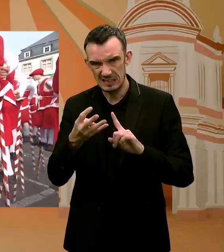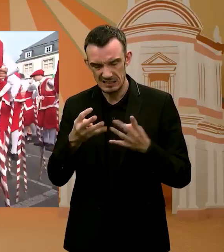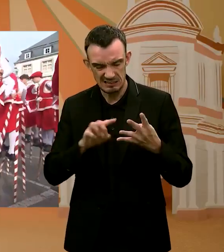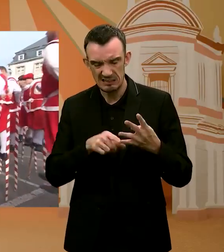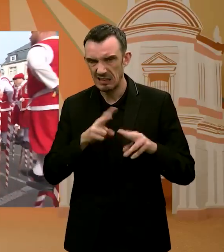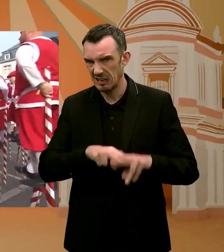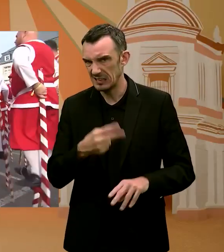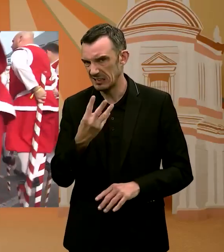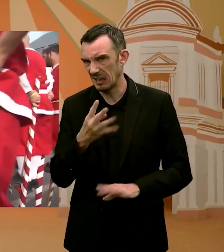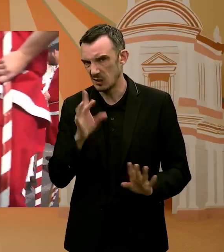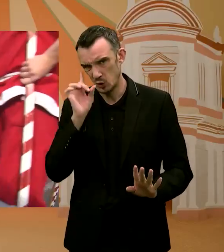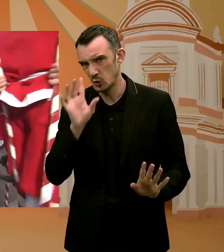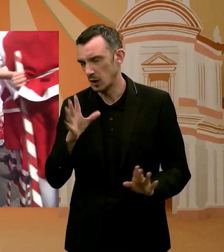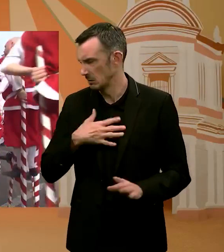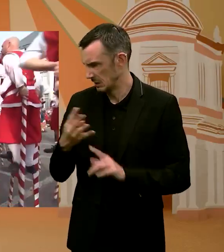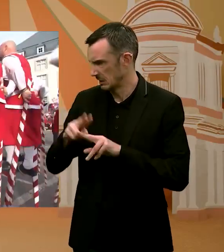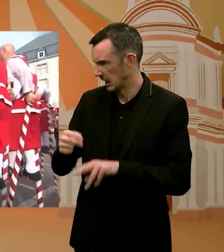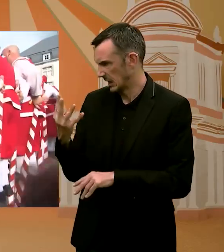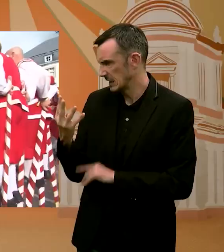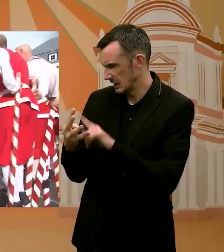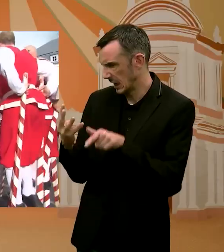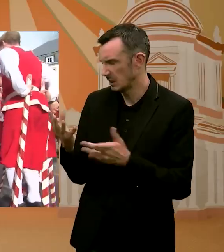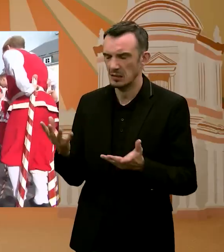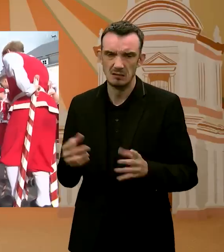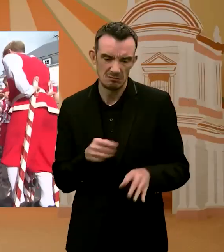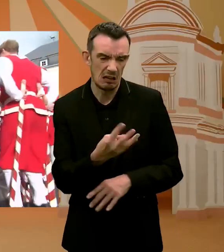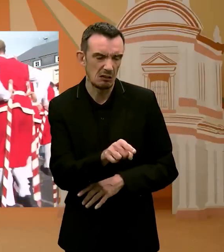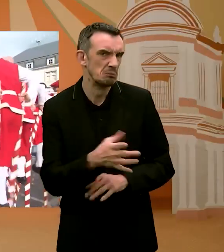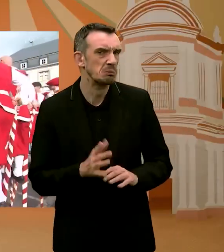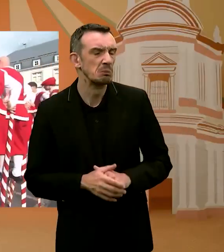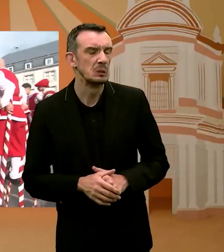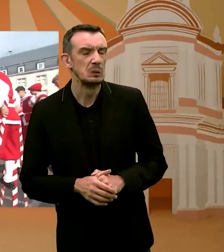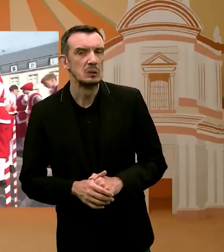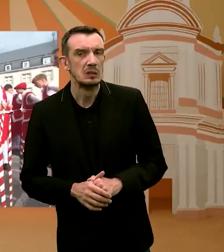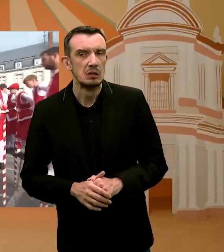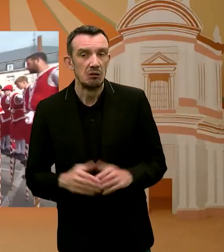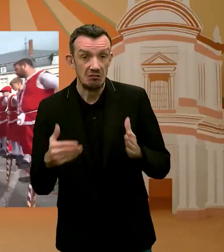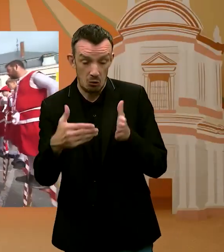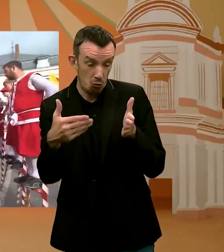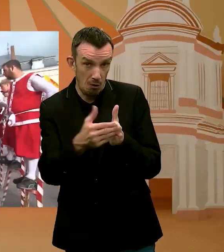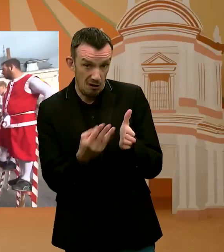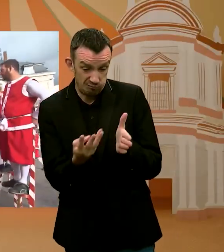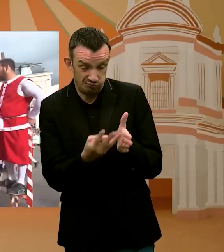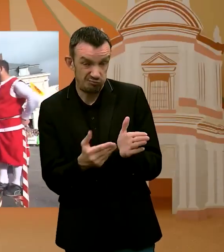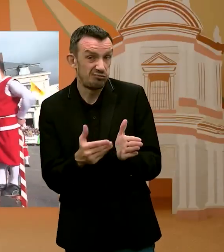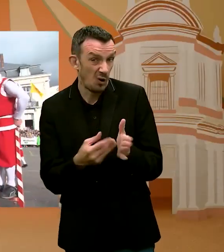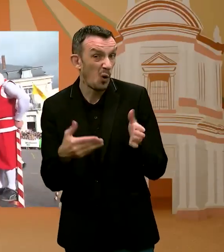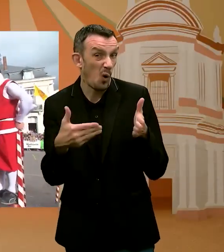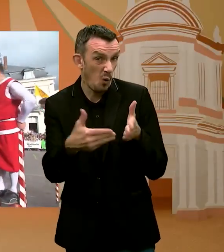perdu un. Ouais, je pense que c'est 4 effectivement pour les Mélans. Voilà, donc ils sont. Et alors là, ils sont encore une fois dans le coin et pressés. Et vraiment, je tiens à souligner Tao